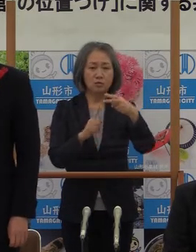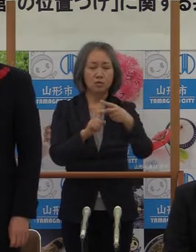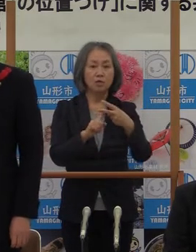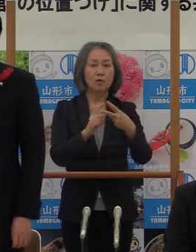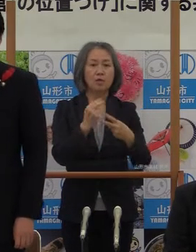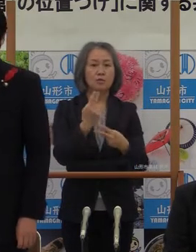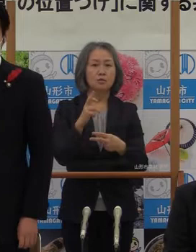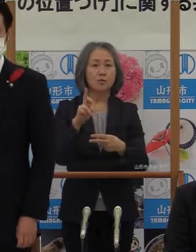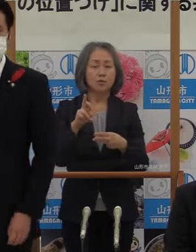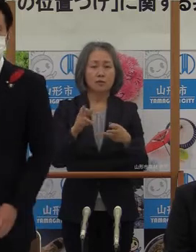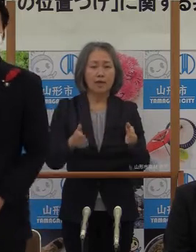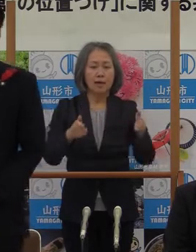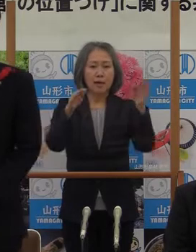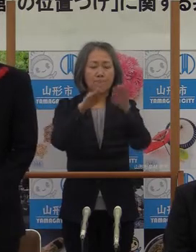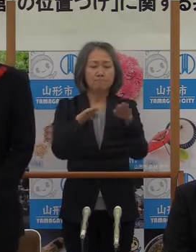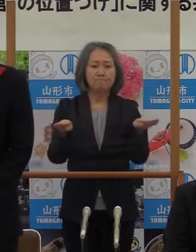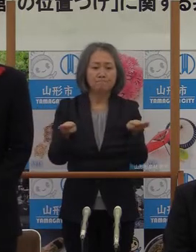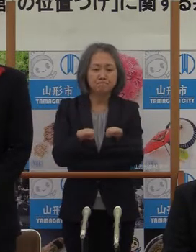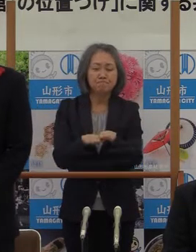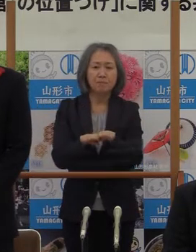以降、山形市は